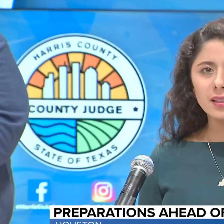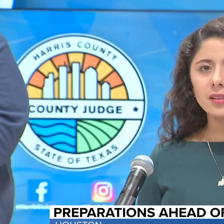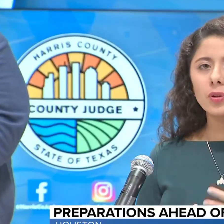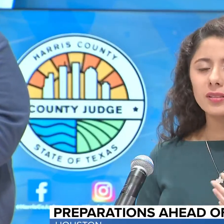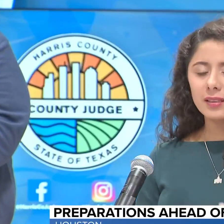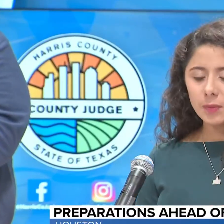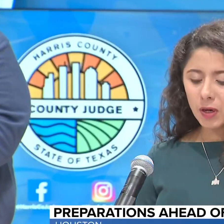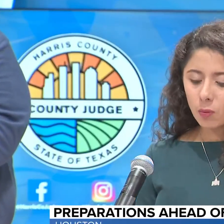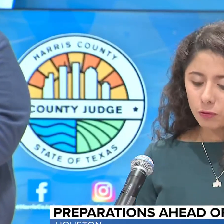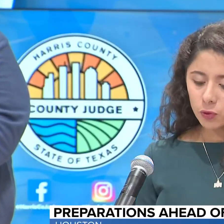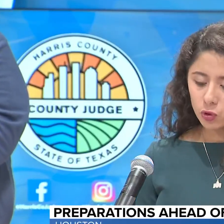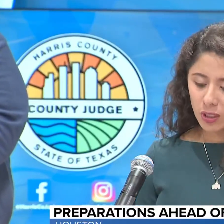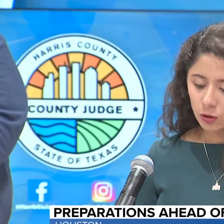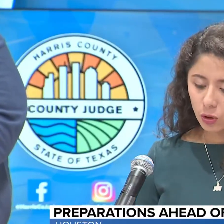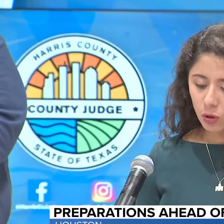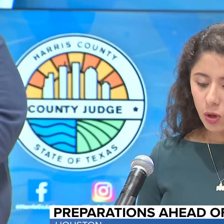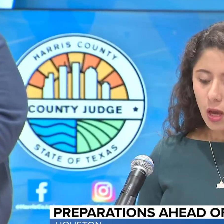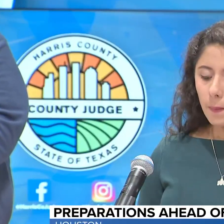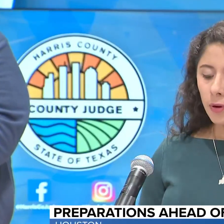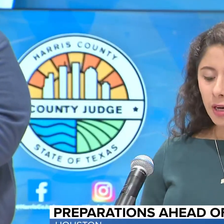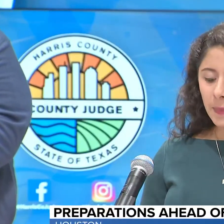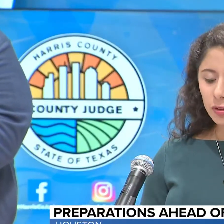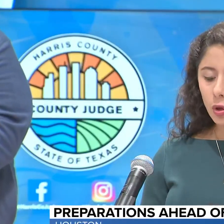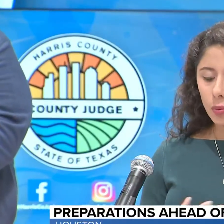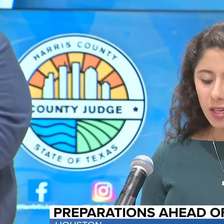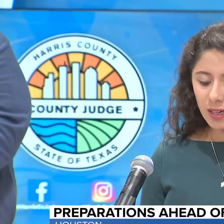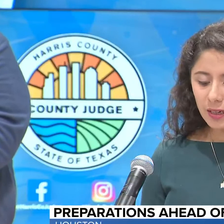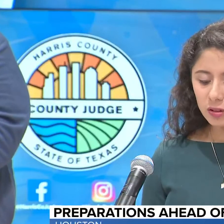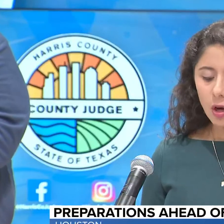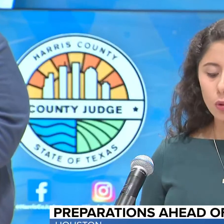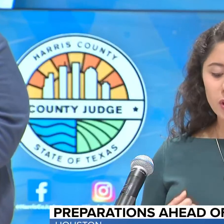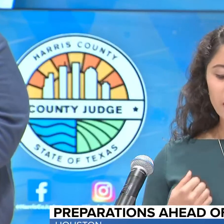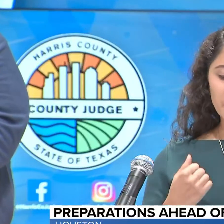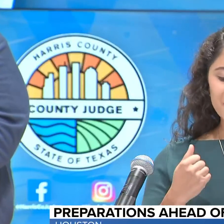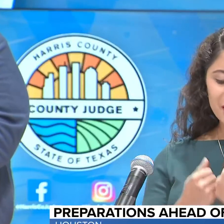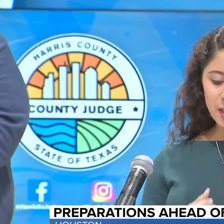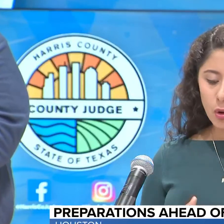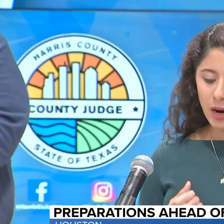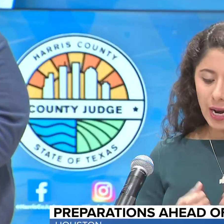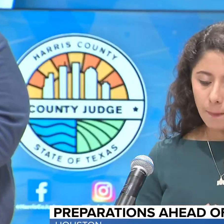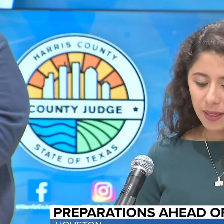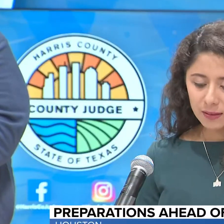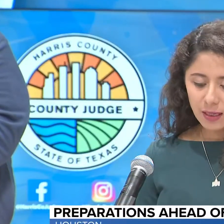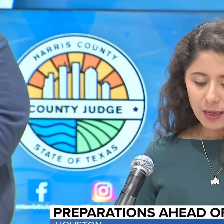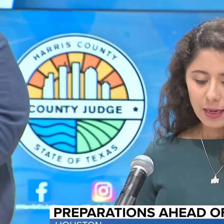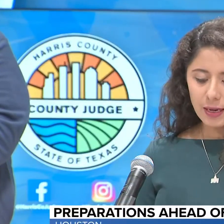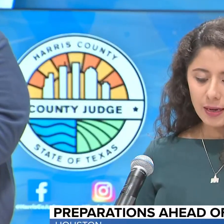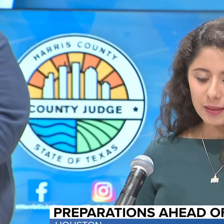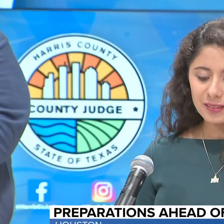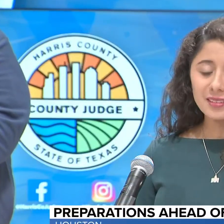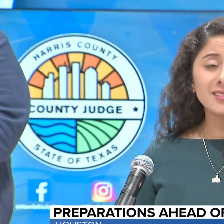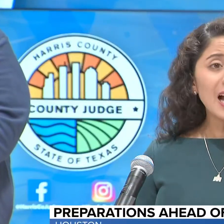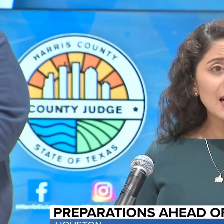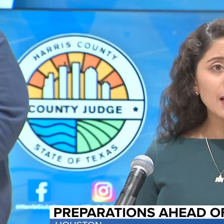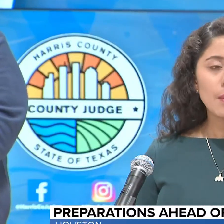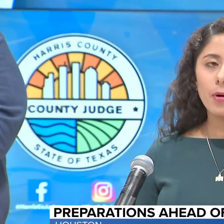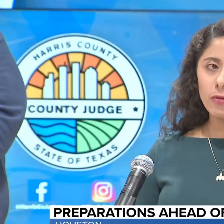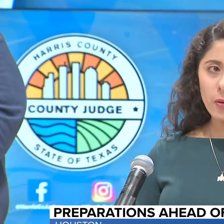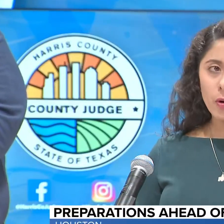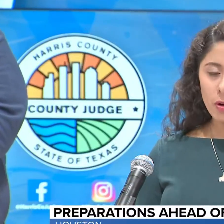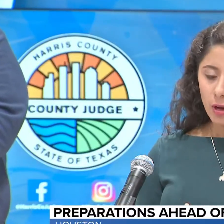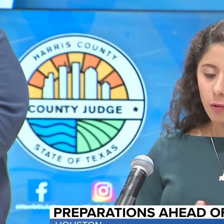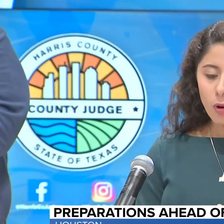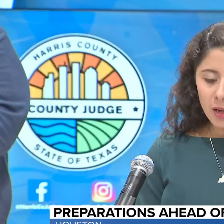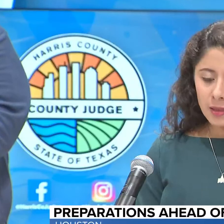su casa, asegurarse que sepan cómo funciona todo, poner más cobijas, vestirse con capas. Si sale,